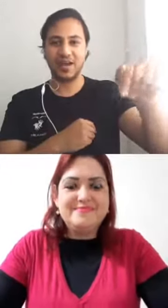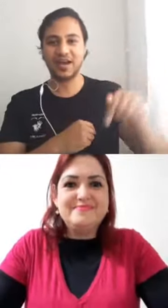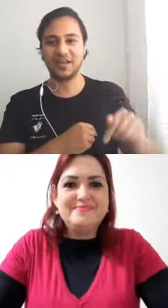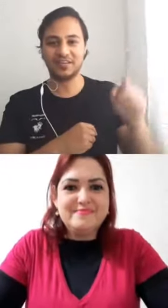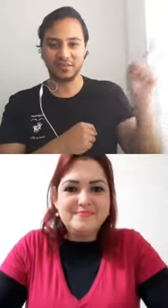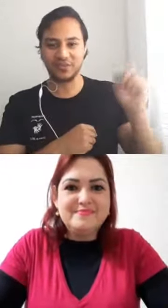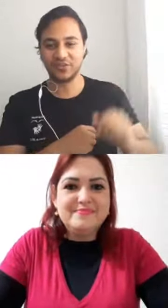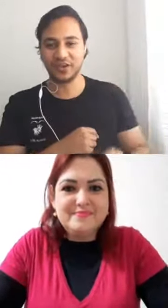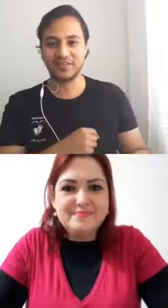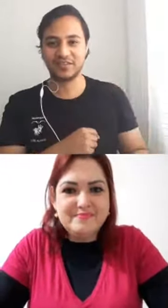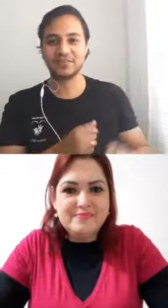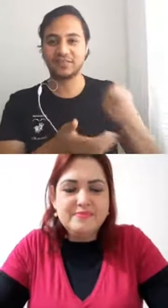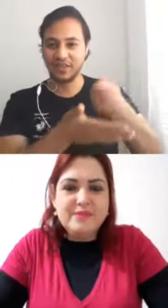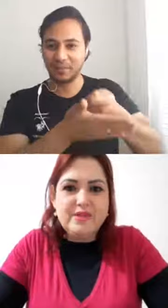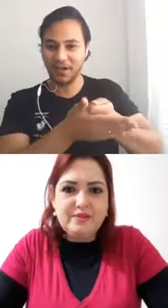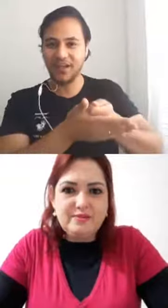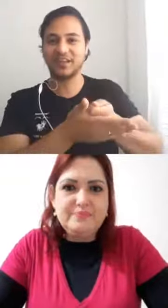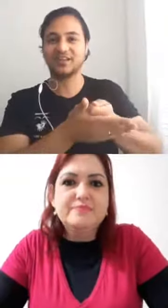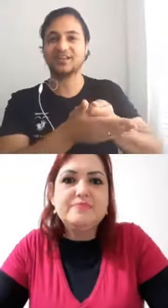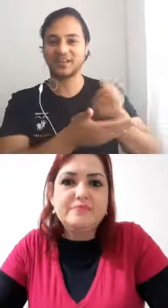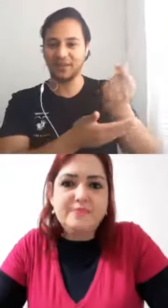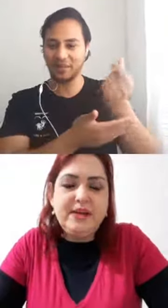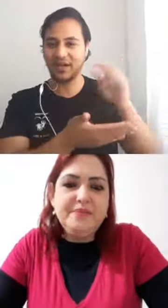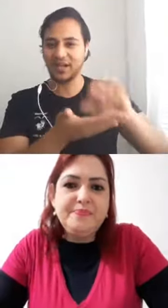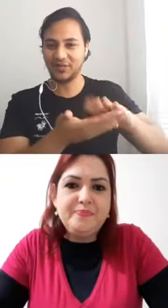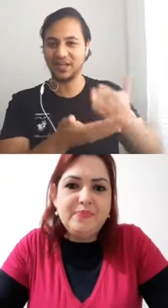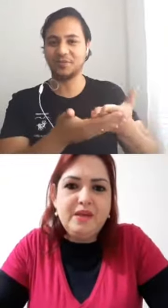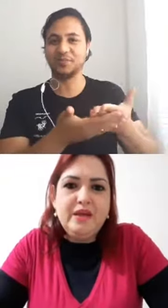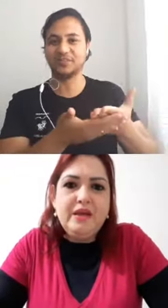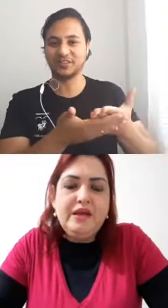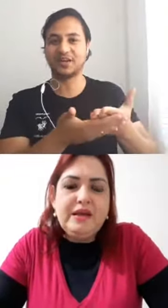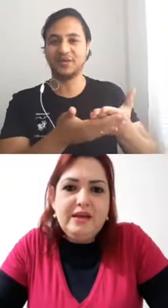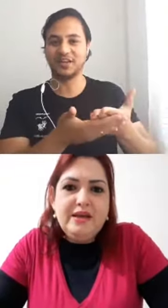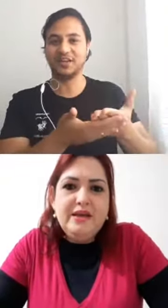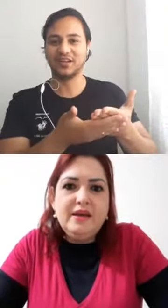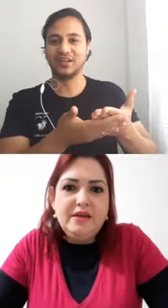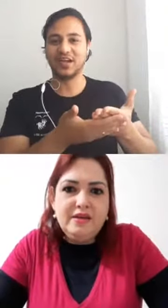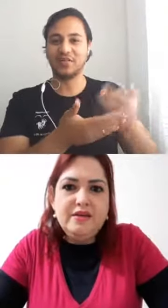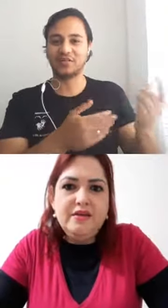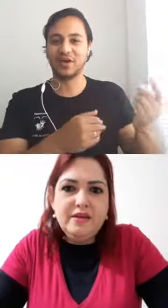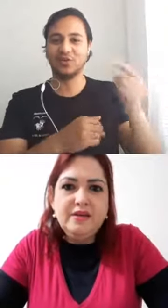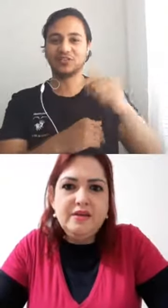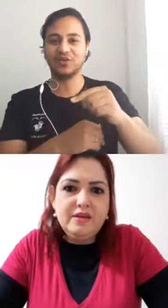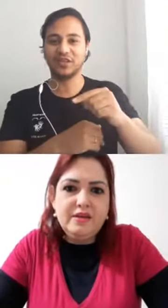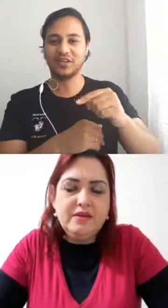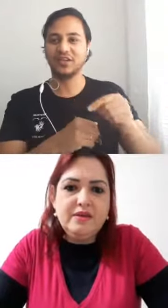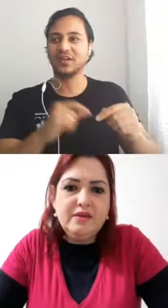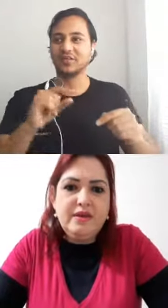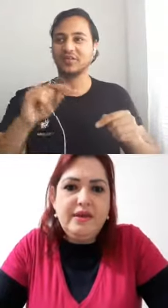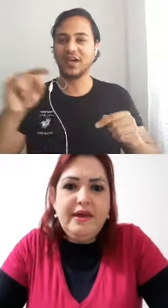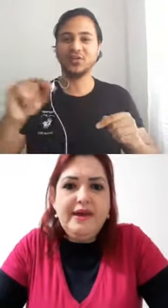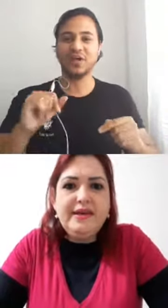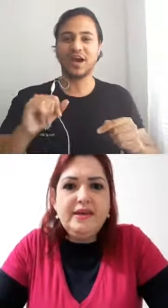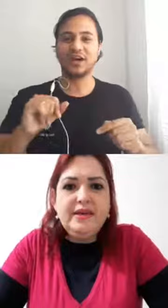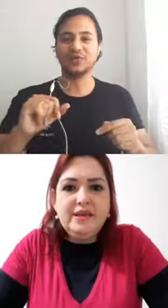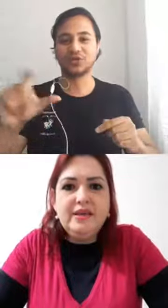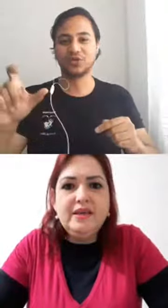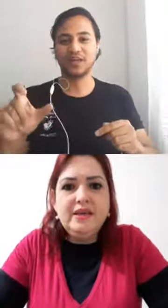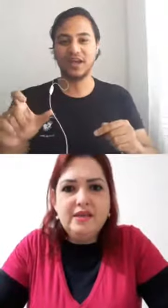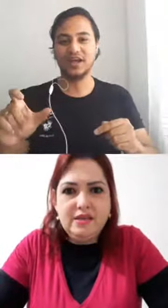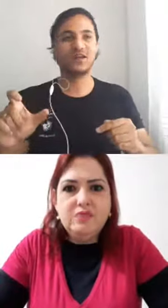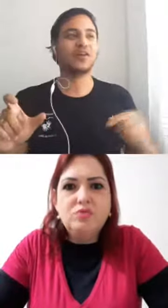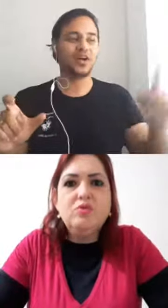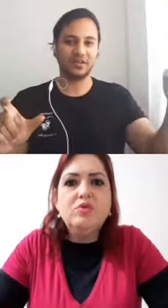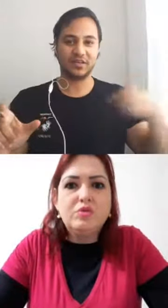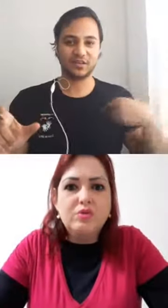Tem que pagar, eles são profissionais. Tem que pagar, né? Tem que pagar ali o intérprete para fazer o trabalho dele. A mesma coisa o ouvinte. Vai a um lugar, o surdo